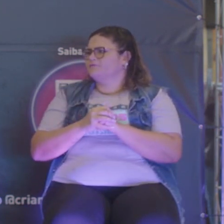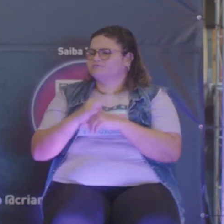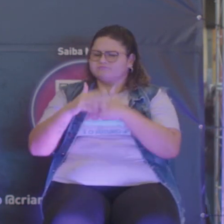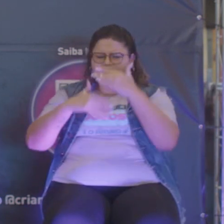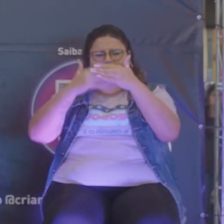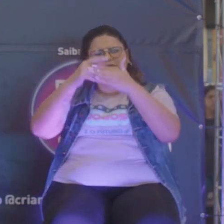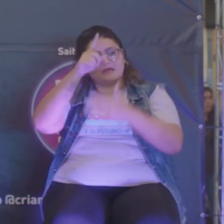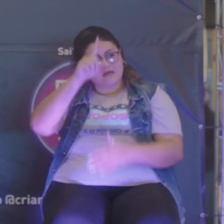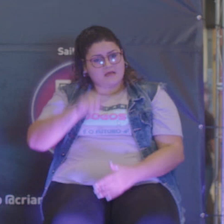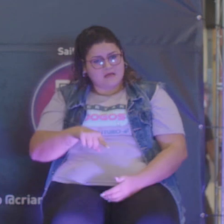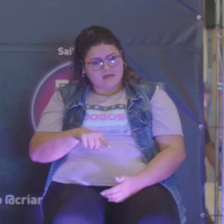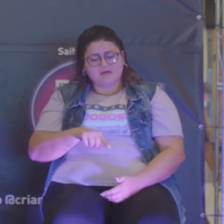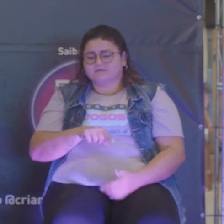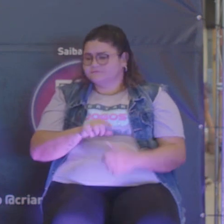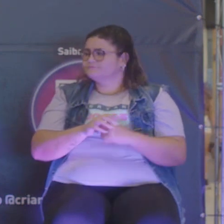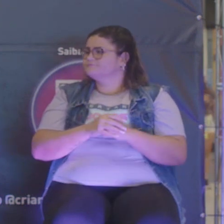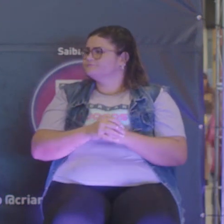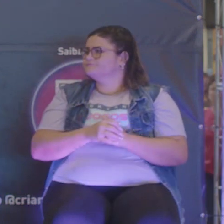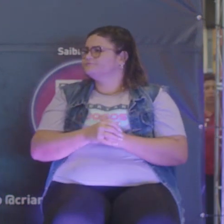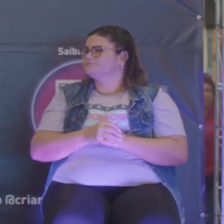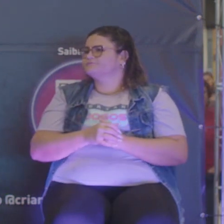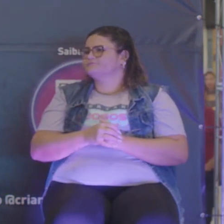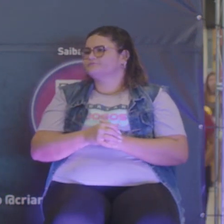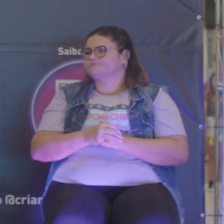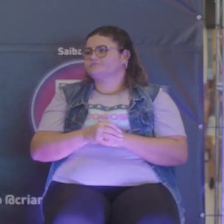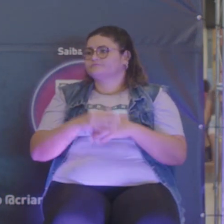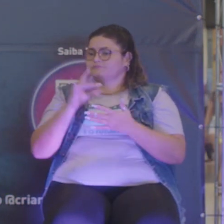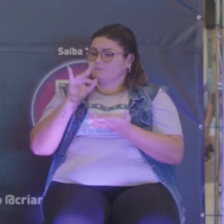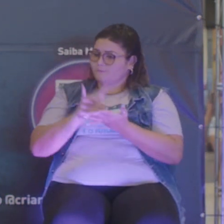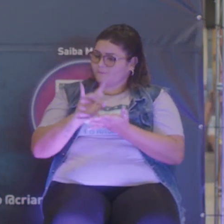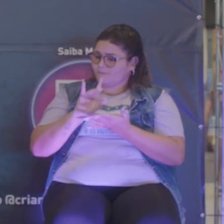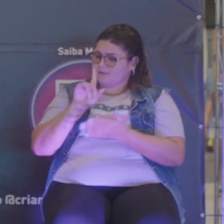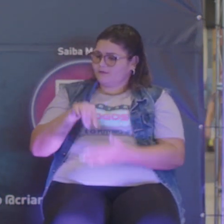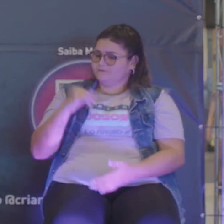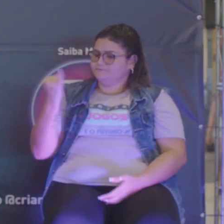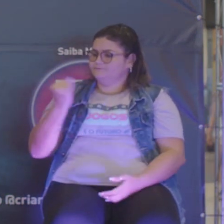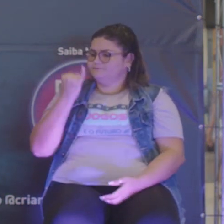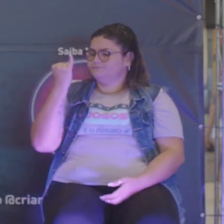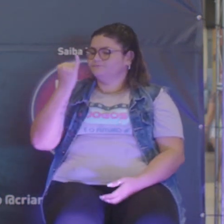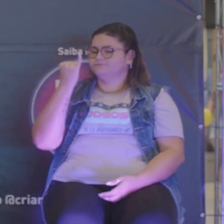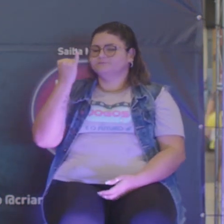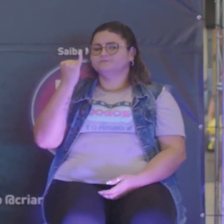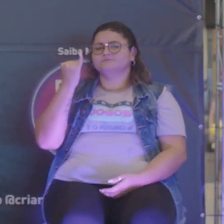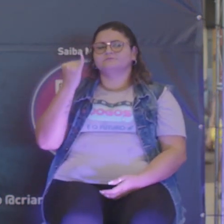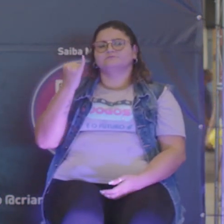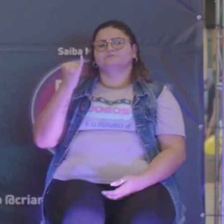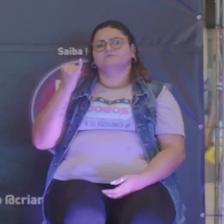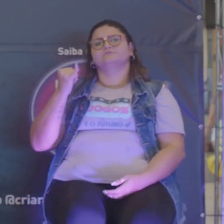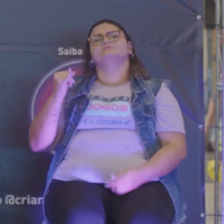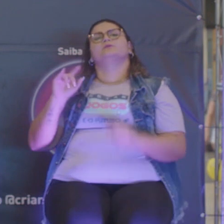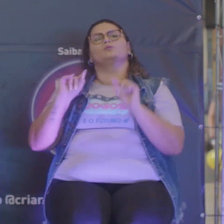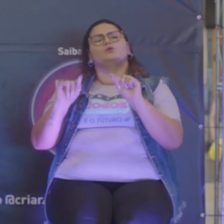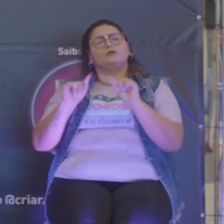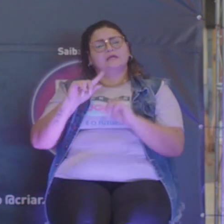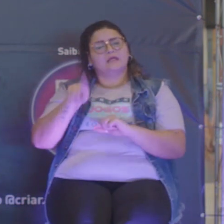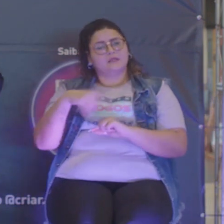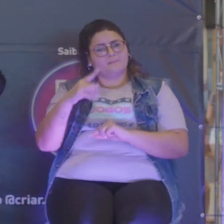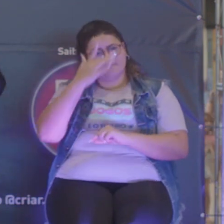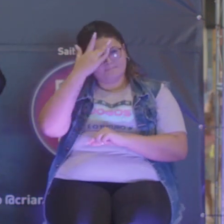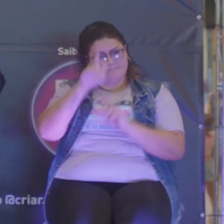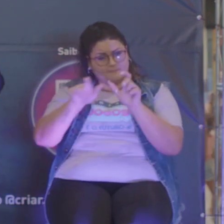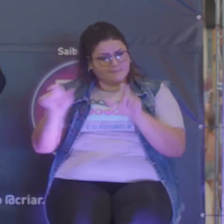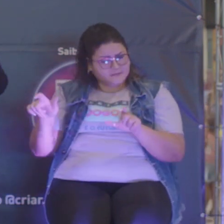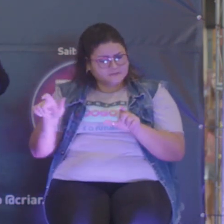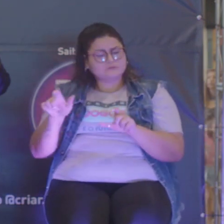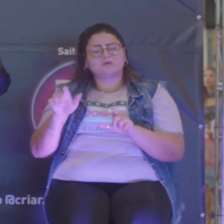avançado, né, do que a gente já podia imaginar. É verdade, é super importante comentar sobre isso, para que as pessoas que estão aqui